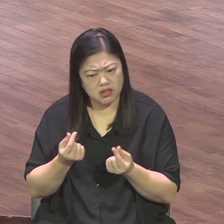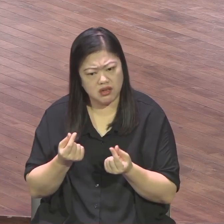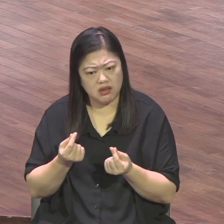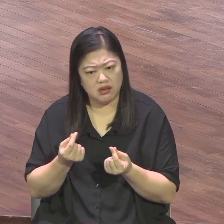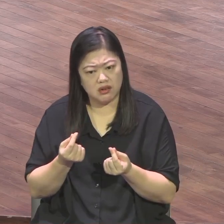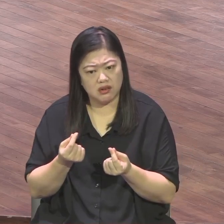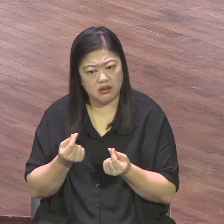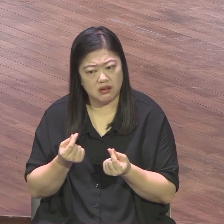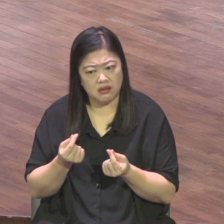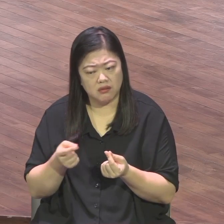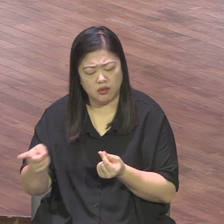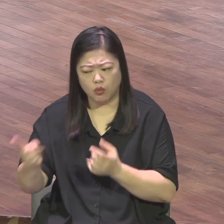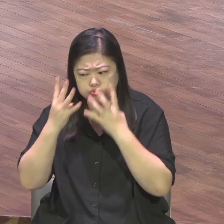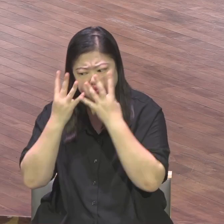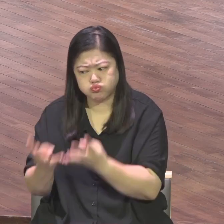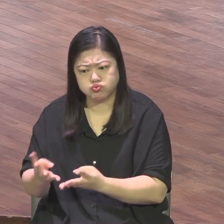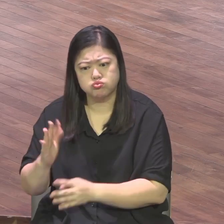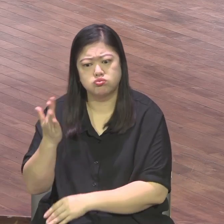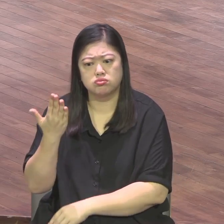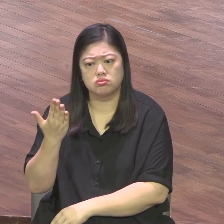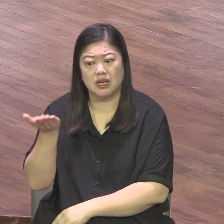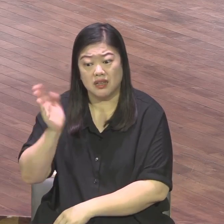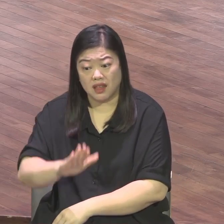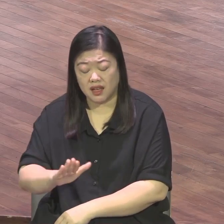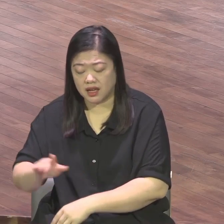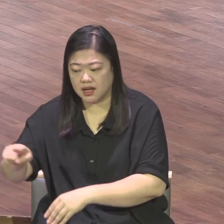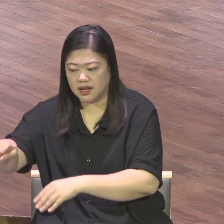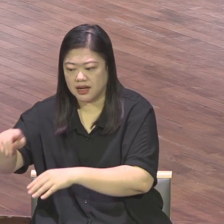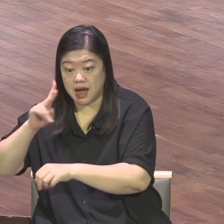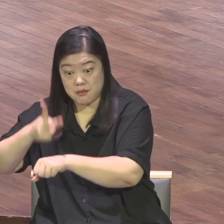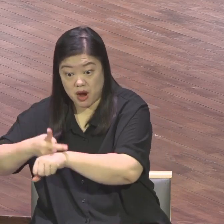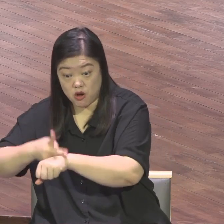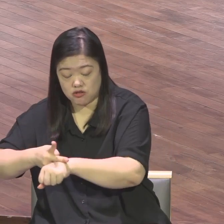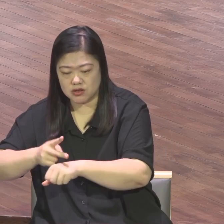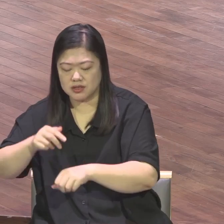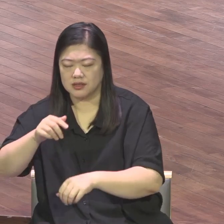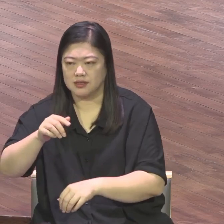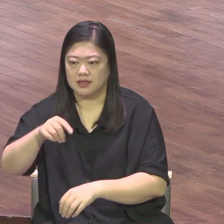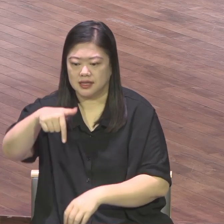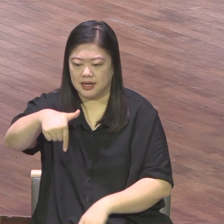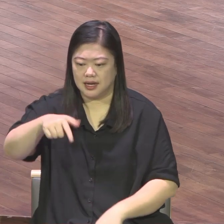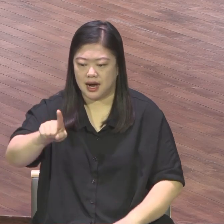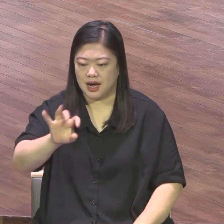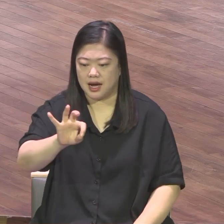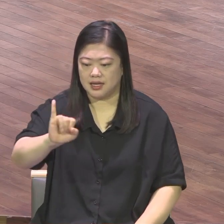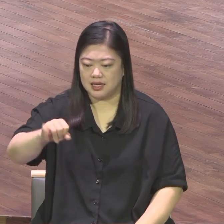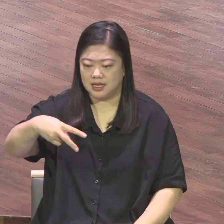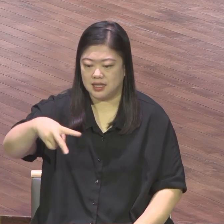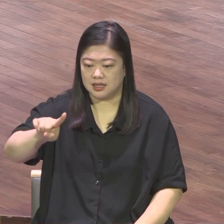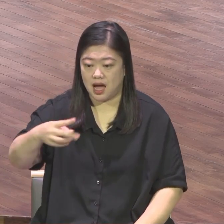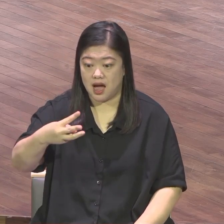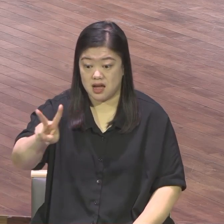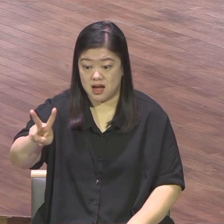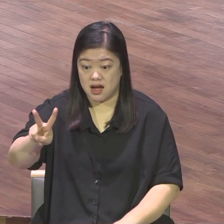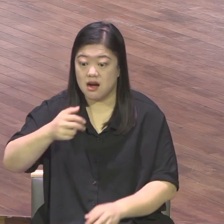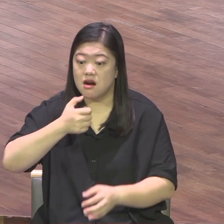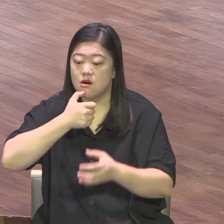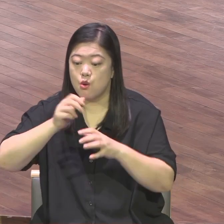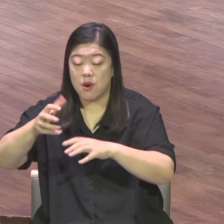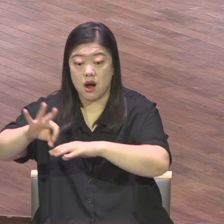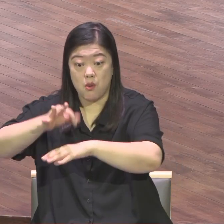알고 있어요. 바울이 박사요. 다 알고 있어요. 이 사실 다 알고 있는데 근데 왜 그렇게 하지